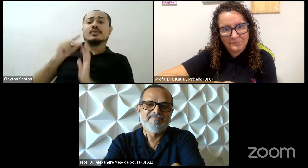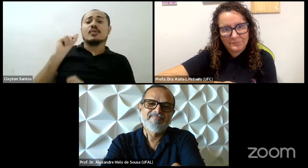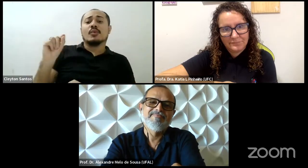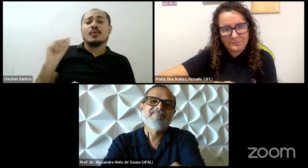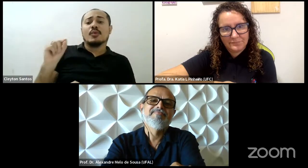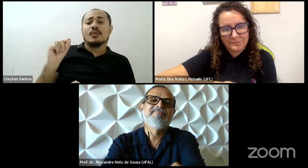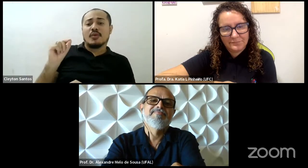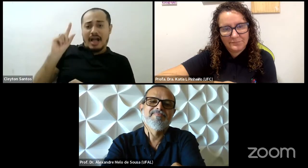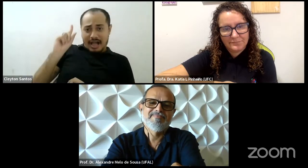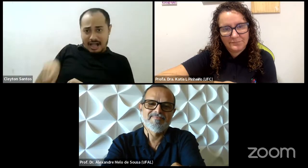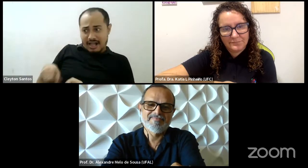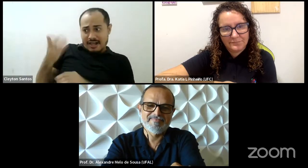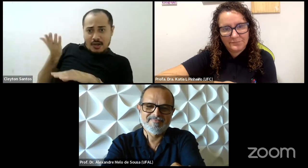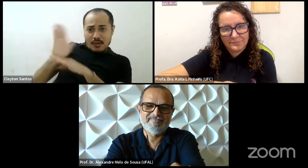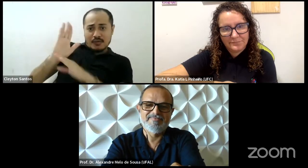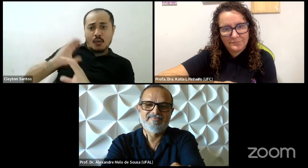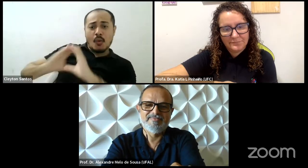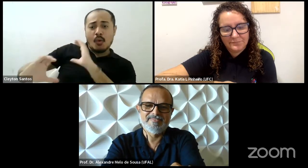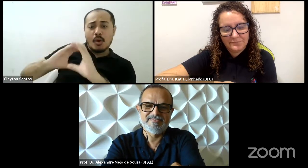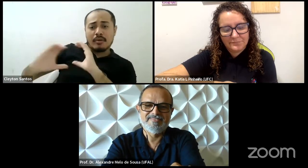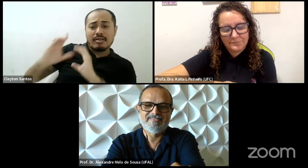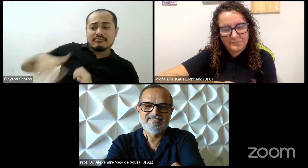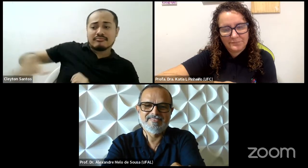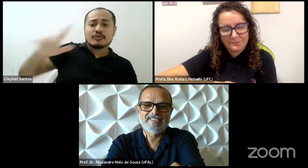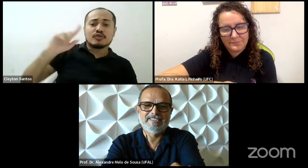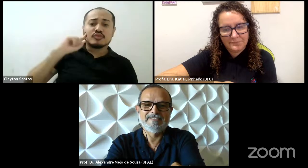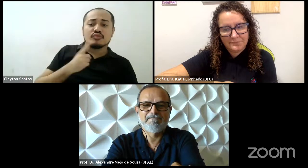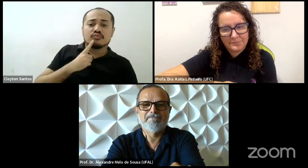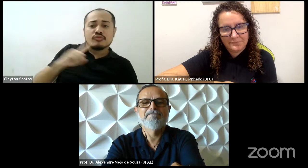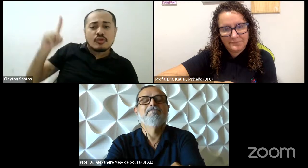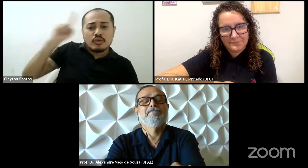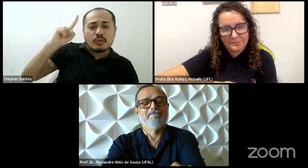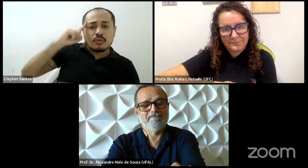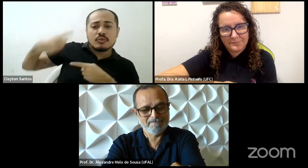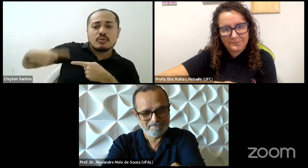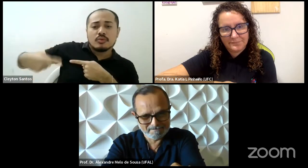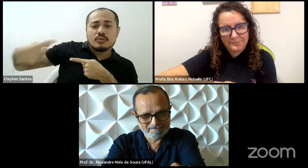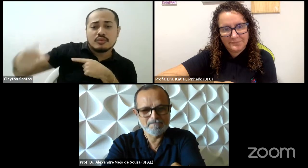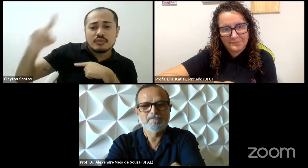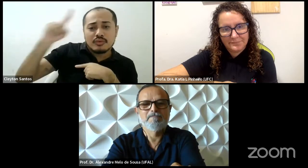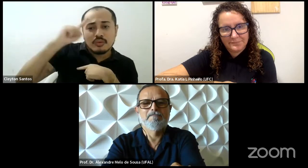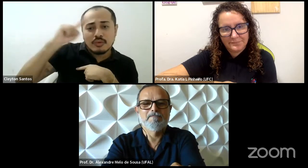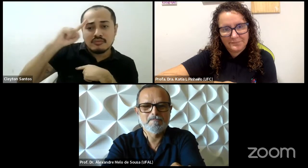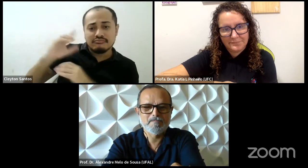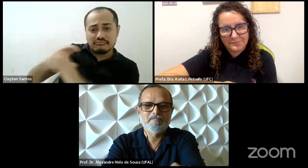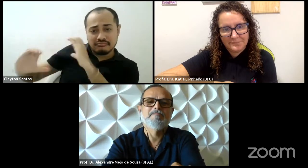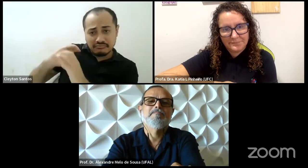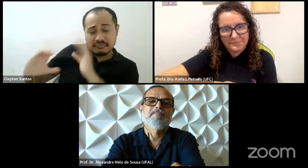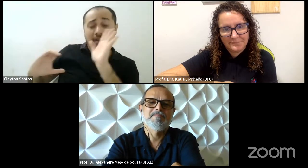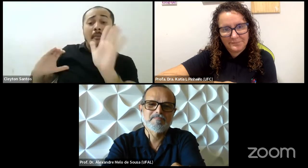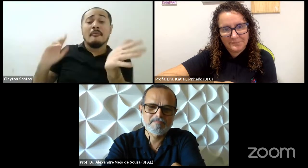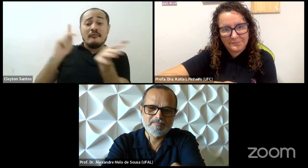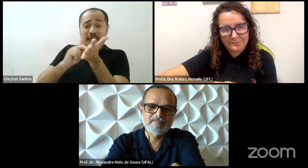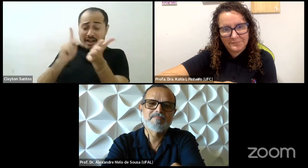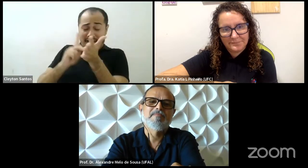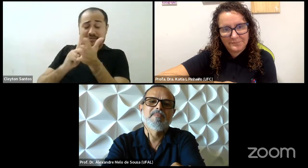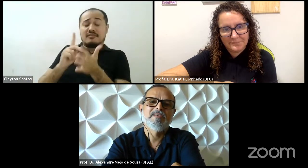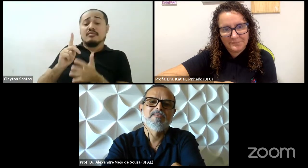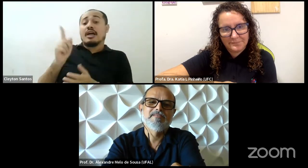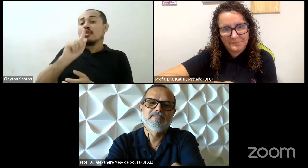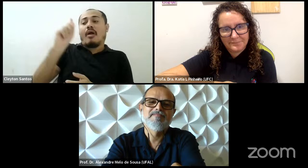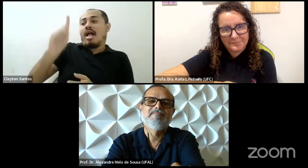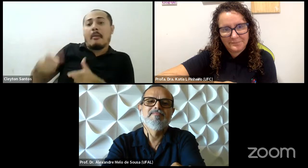eu tenho o objetivo de trazer visibilidade para a língua de sinais, né? Enquanto uma comunicação